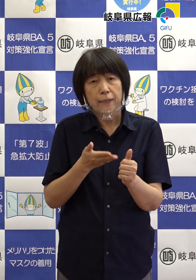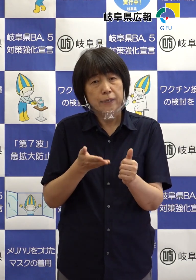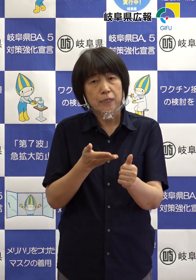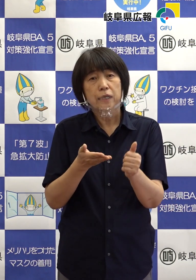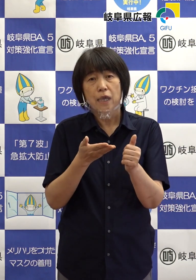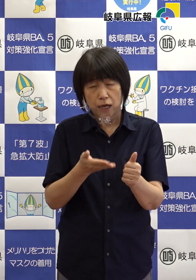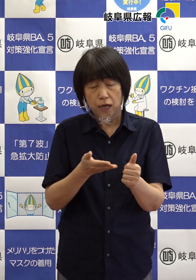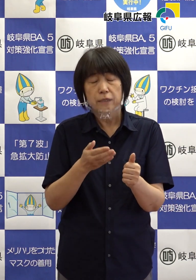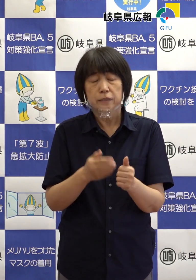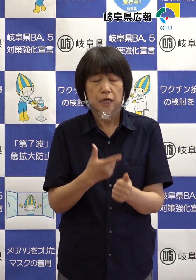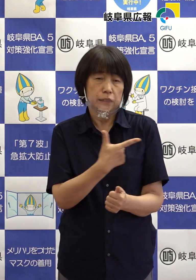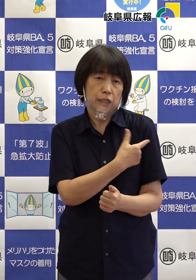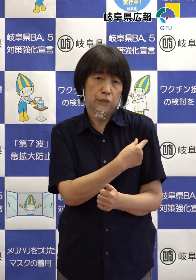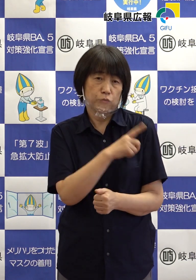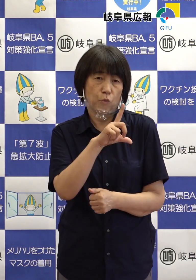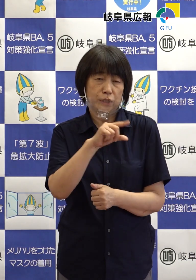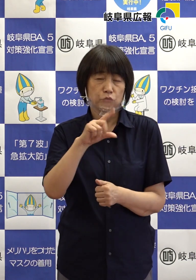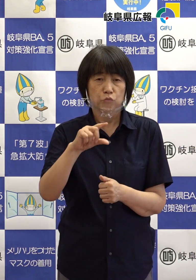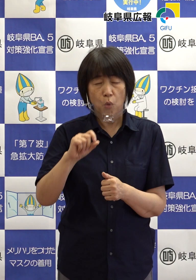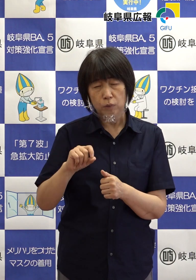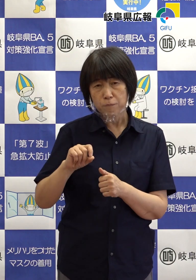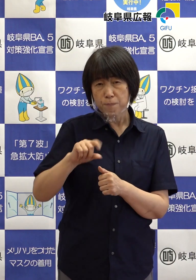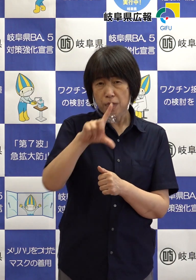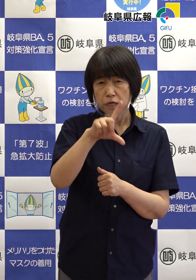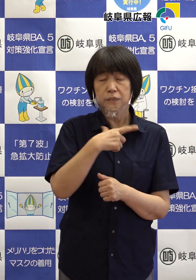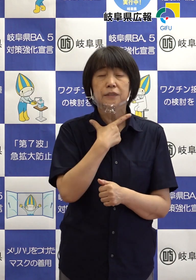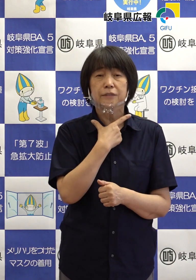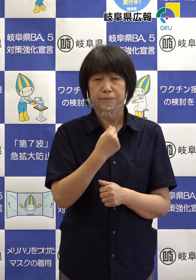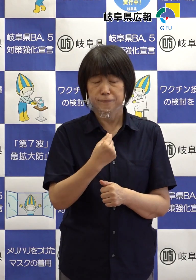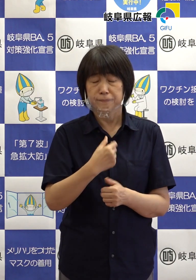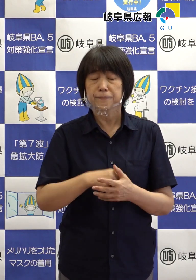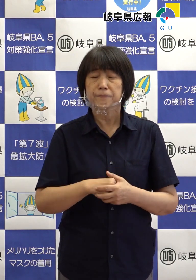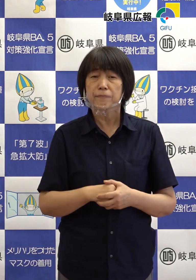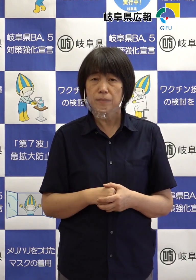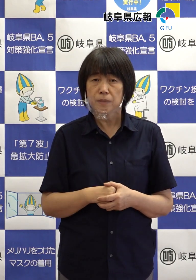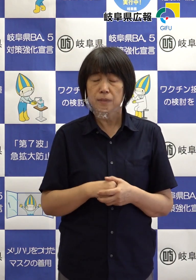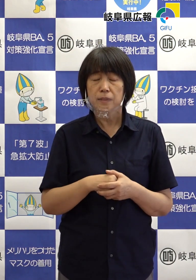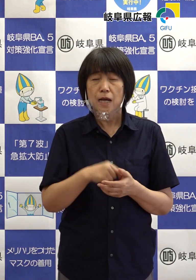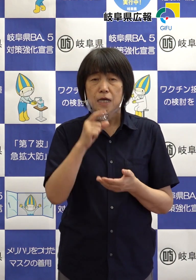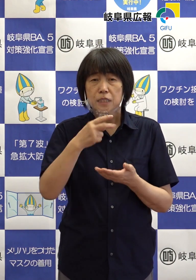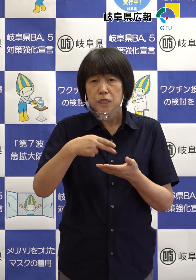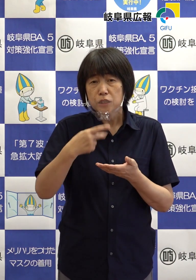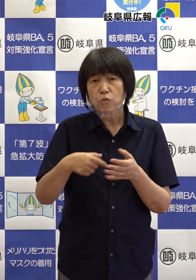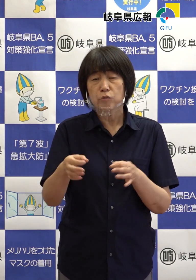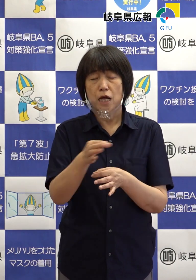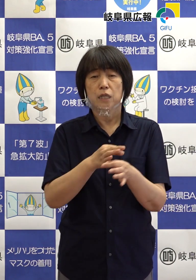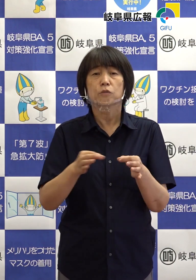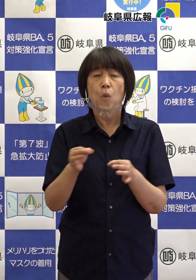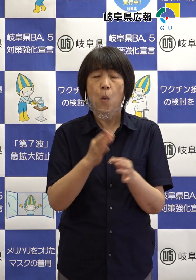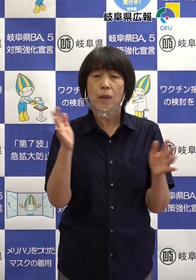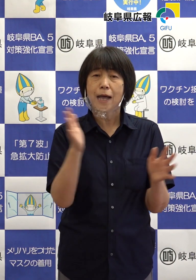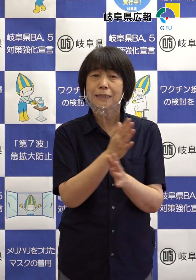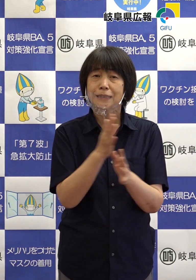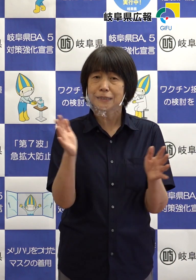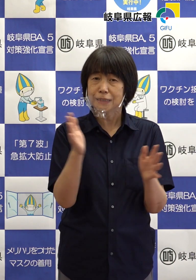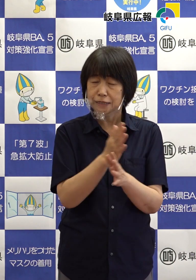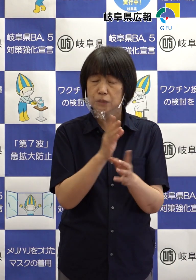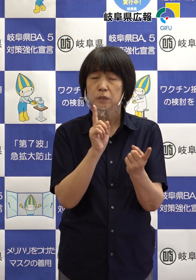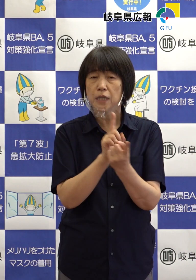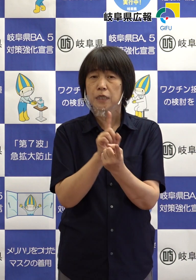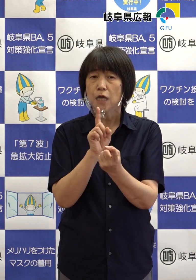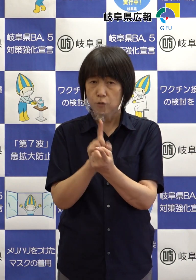とこういうことでございますそれからあの飲食店のあの歓喜退社ということで私どもあの